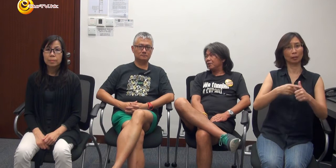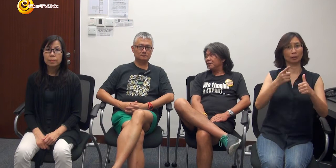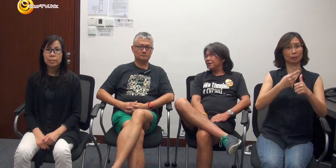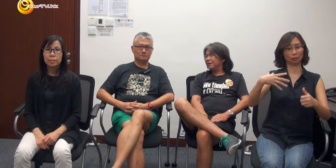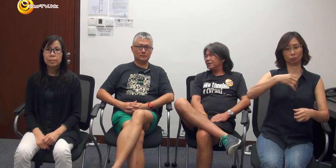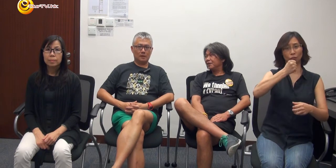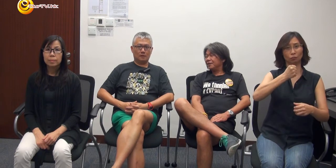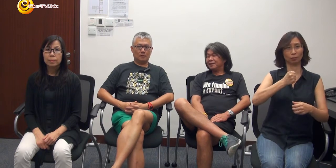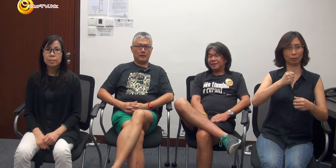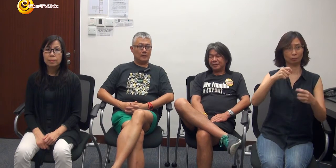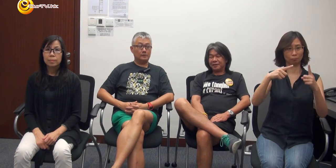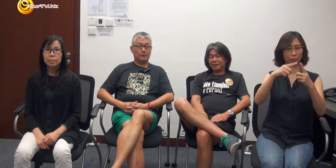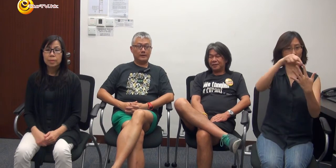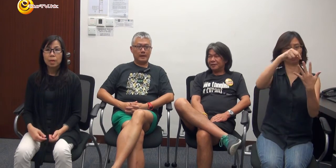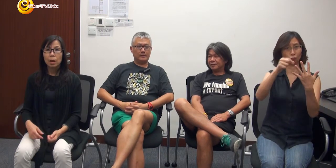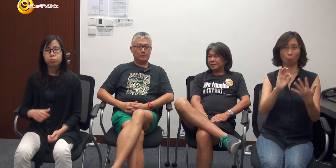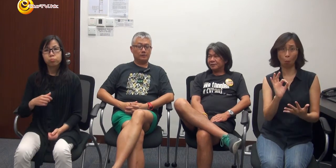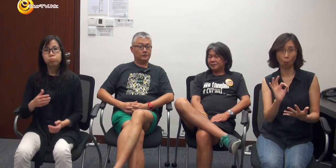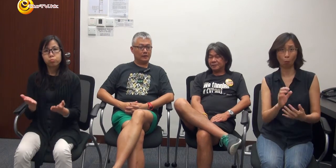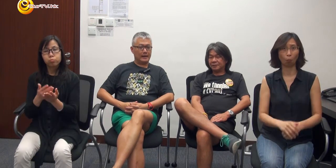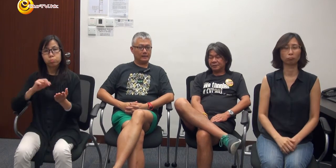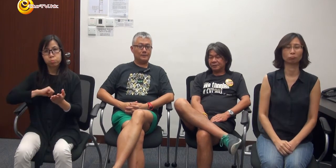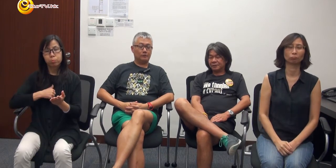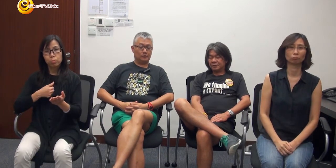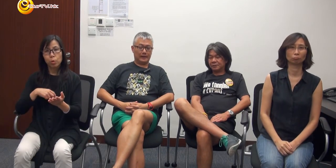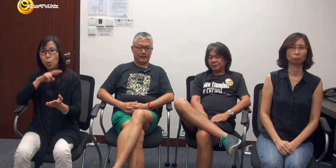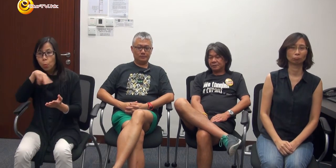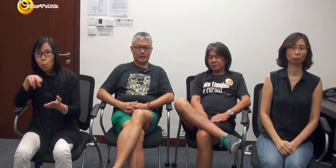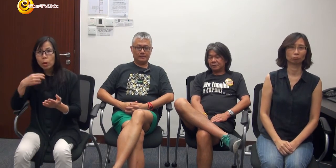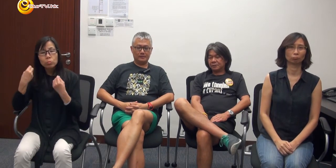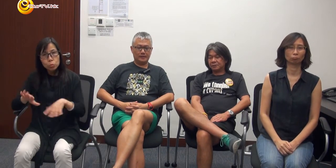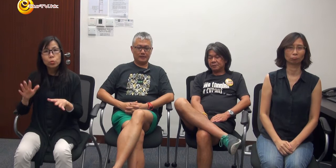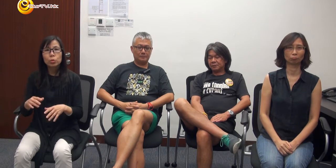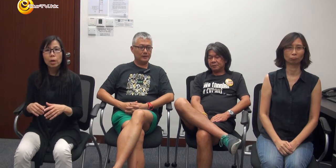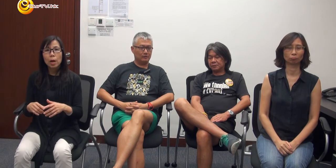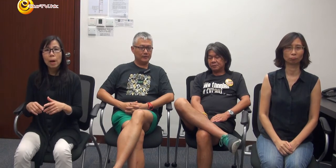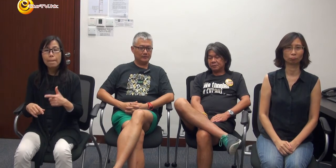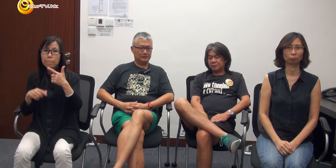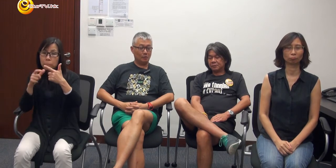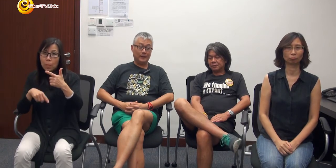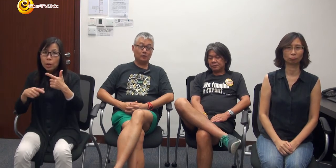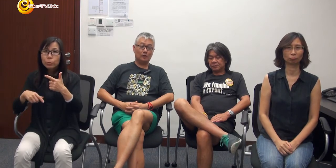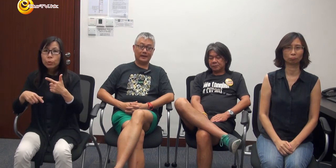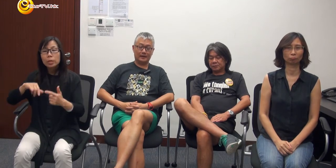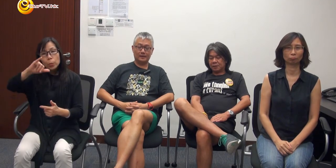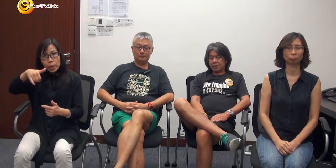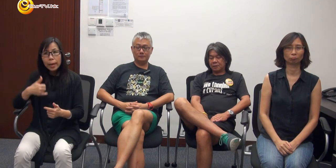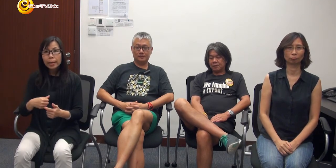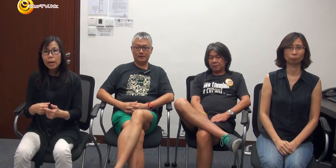嘅。 嗱，校長就話已經基本上揾咗㗎啦，一八月會嚟。咁但係正式係邊一個咧？其實都未公開嘅。咁所以睇下